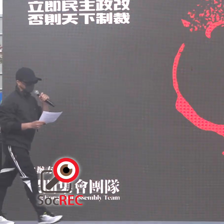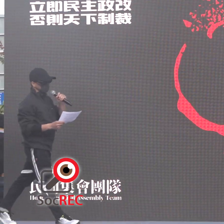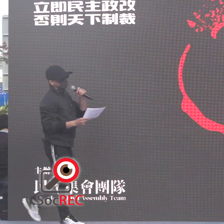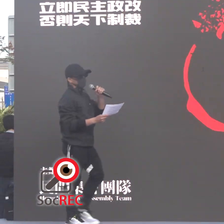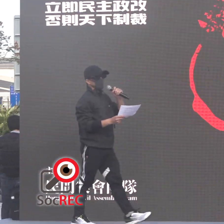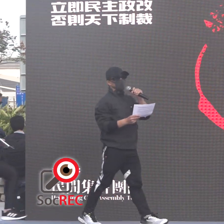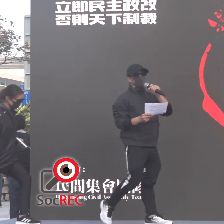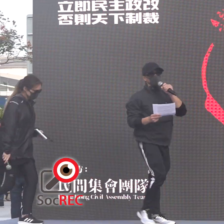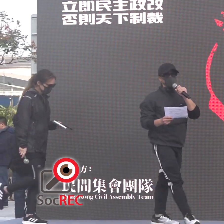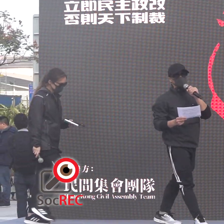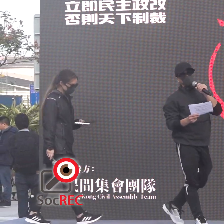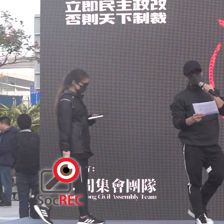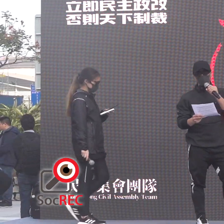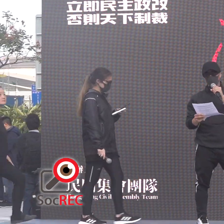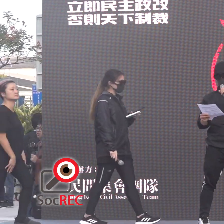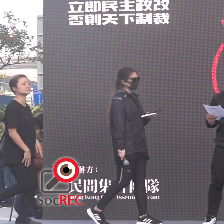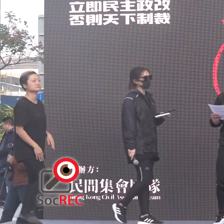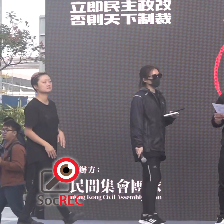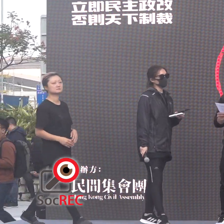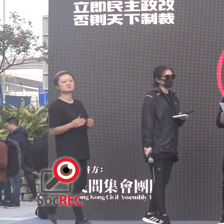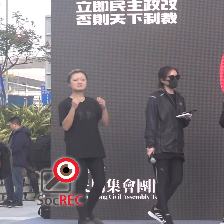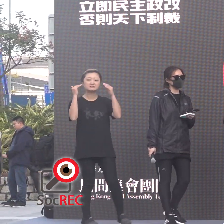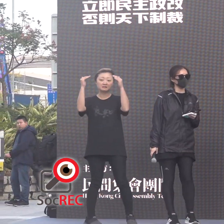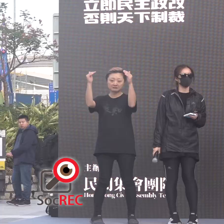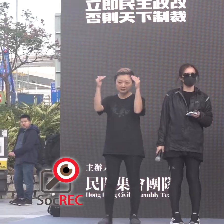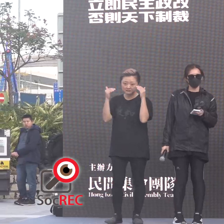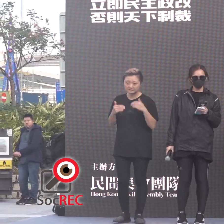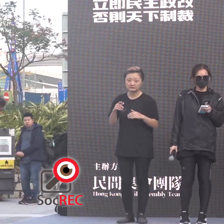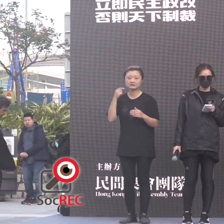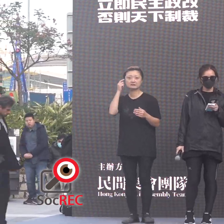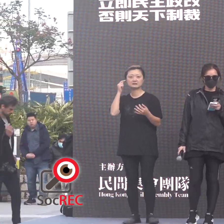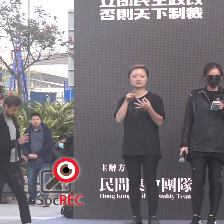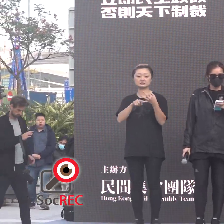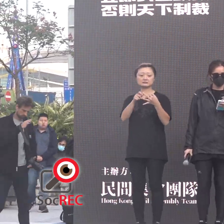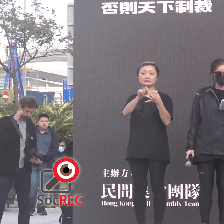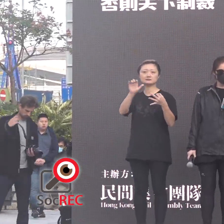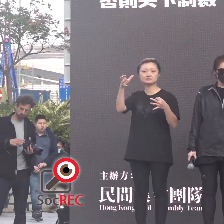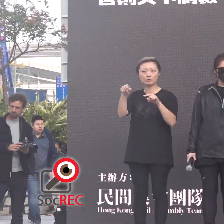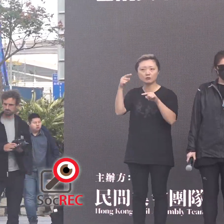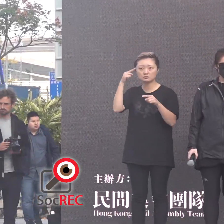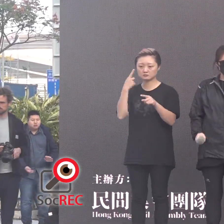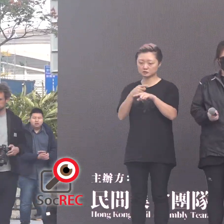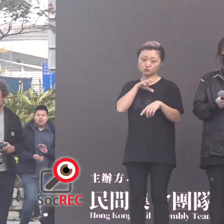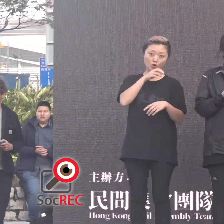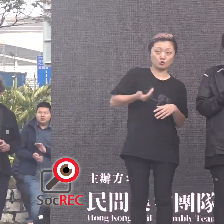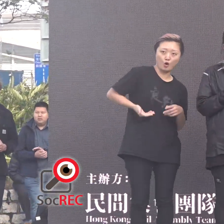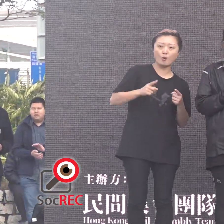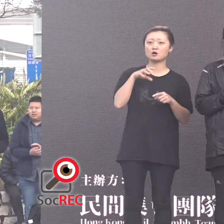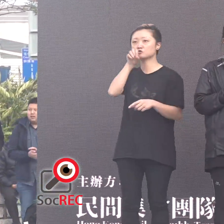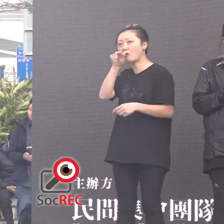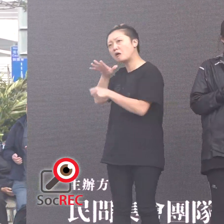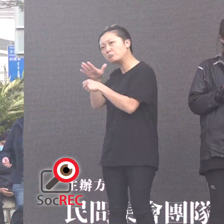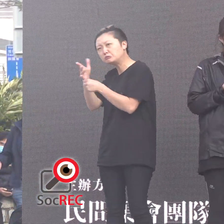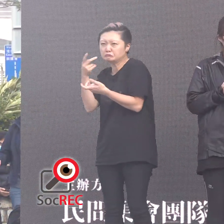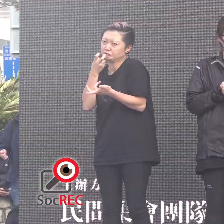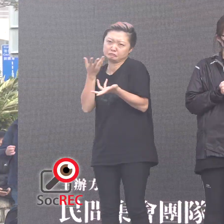以下落嚟嗰位嘉賓，我唔知道佢講日文定係廣東話啦。我哋有請香港眾志成員周庭上台，講下佢喺日本